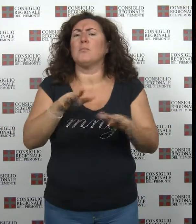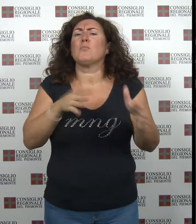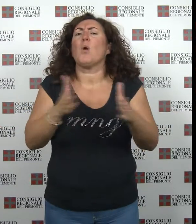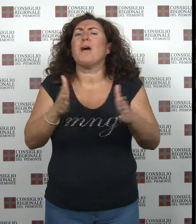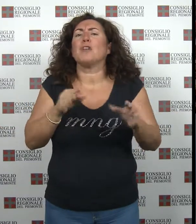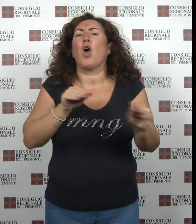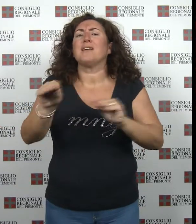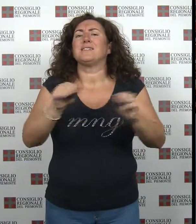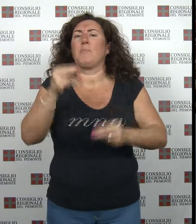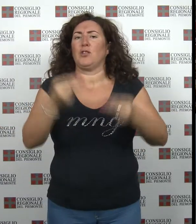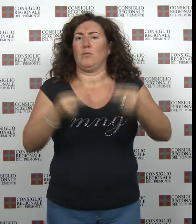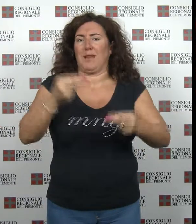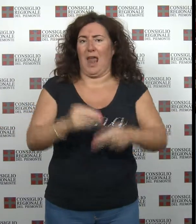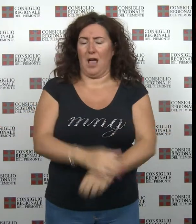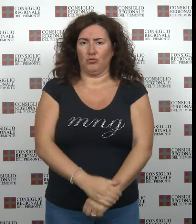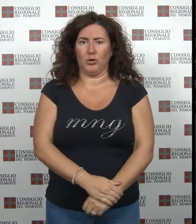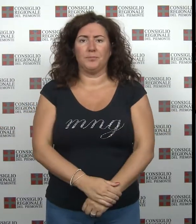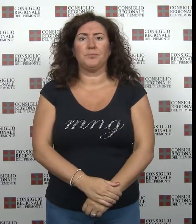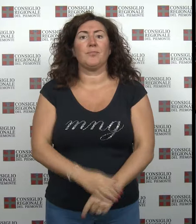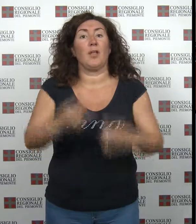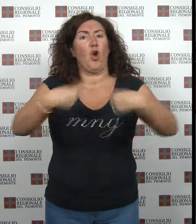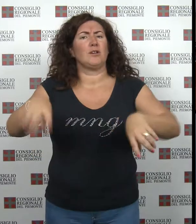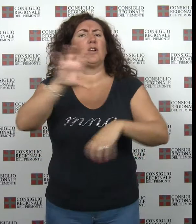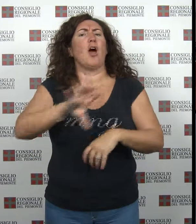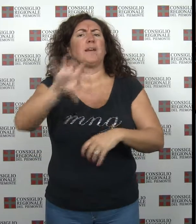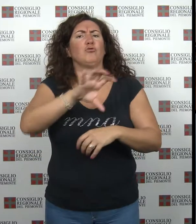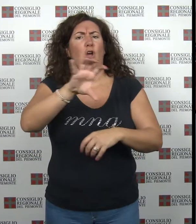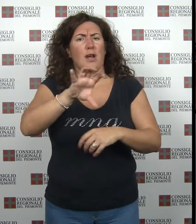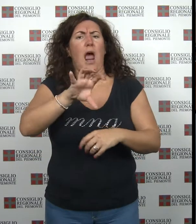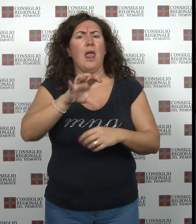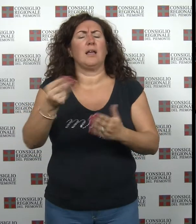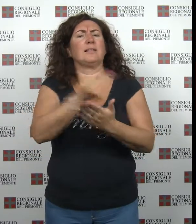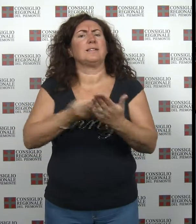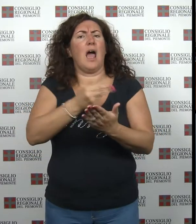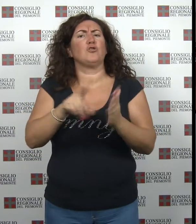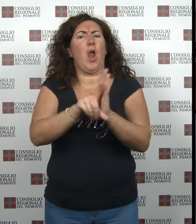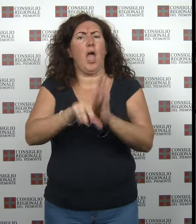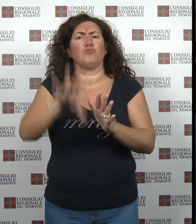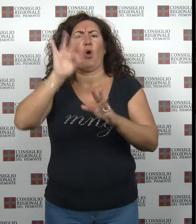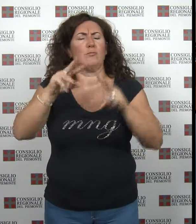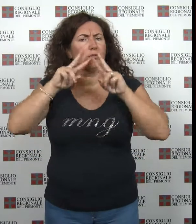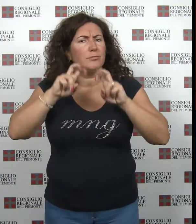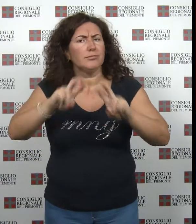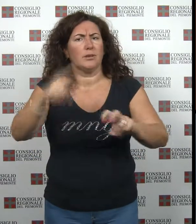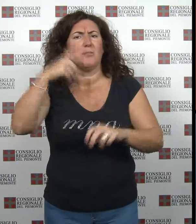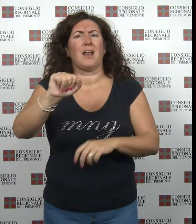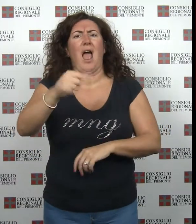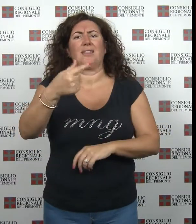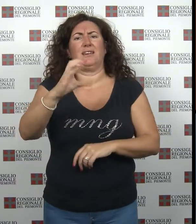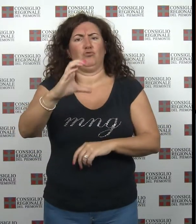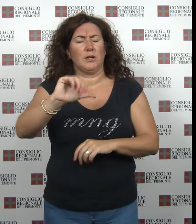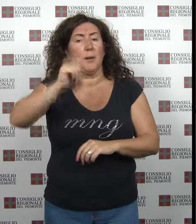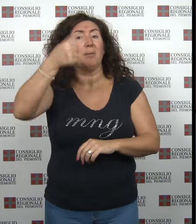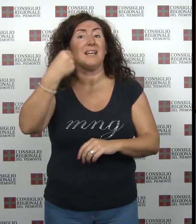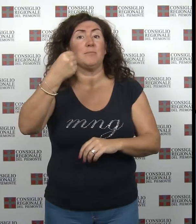Il Consiglio regionale ha iniziato l'esame del disegno di legge di riordino delle agenzie territoriali per la casa. Tra le principali novità, la riduzione